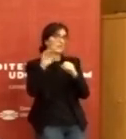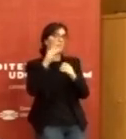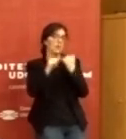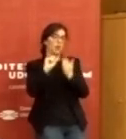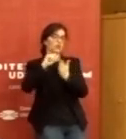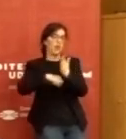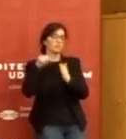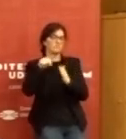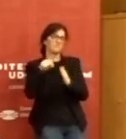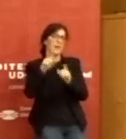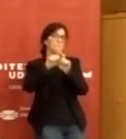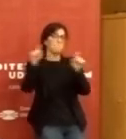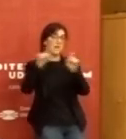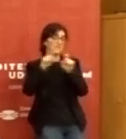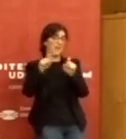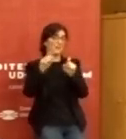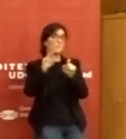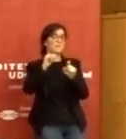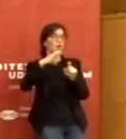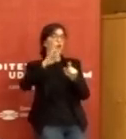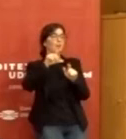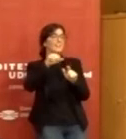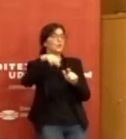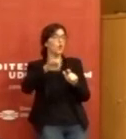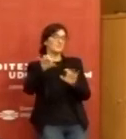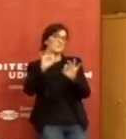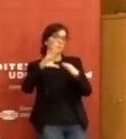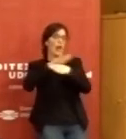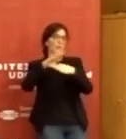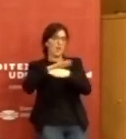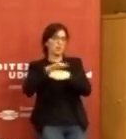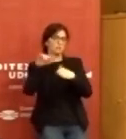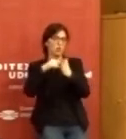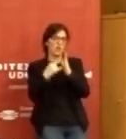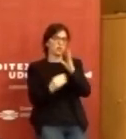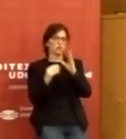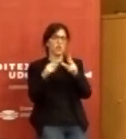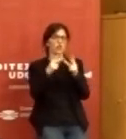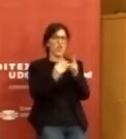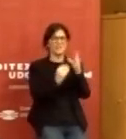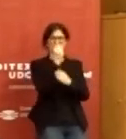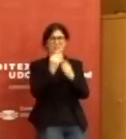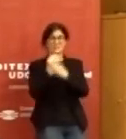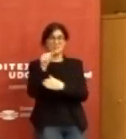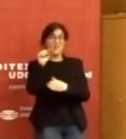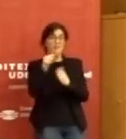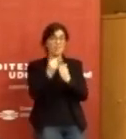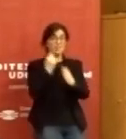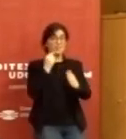calzado y tiene una fundación que desarrolla muchos proyectos sociales y él es un administrativo de la